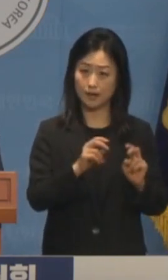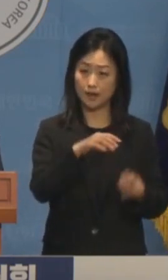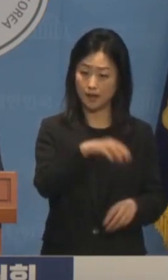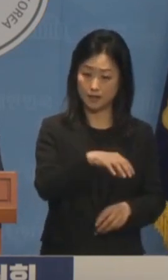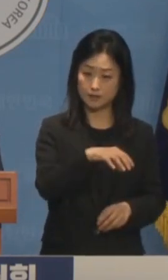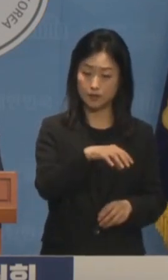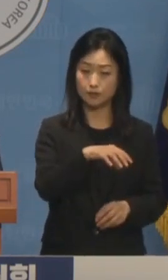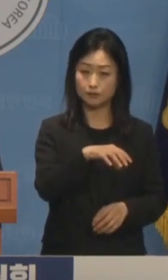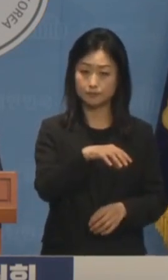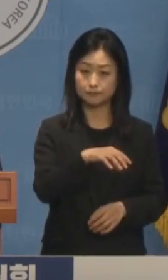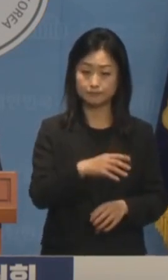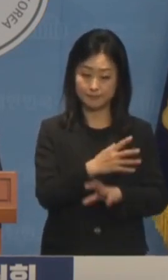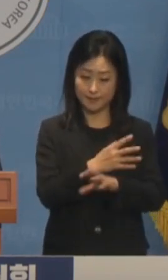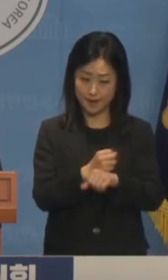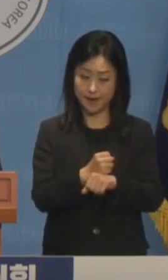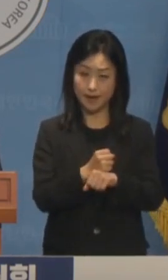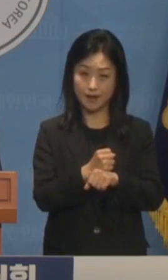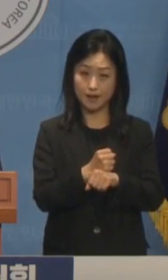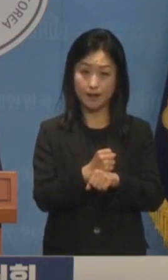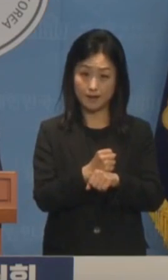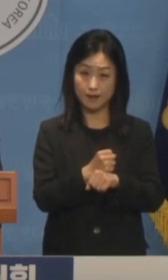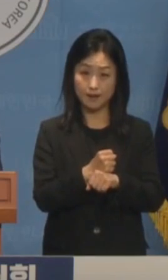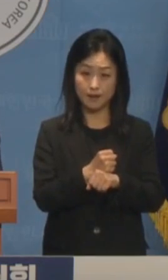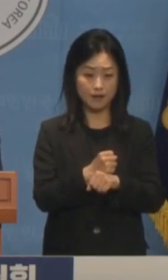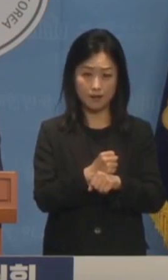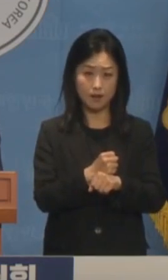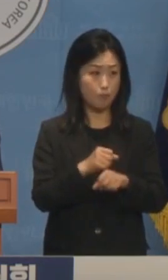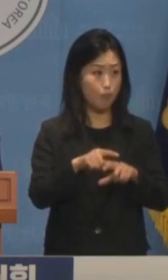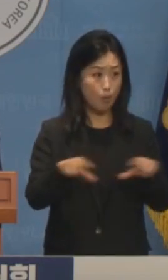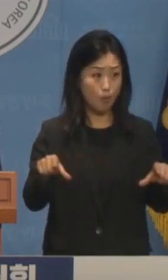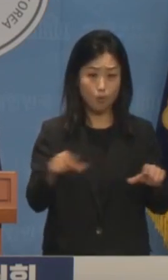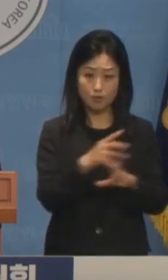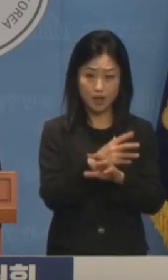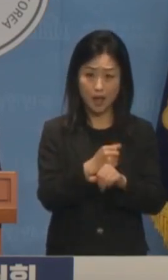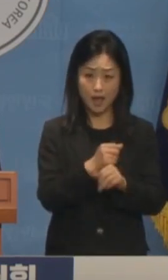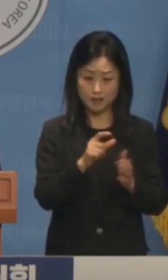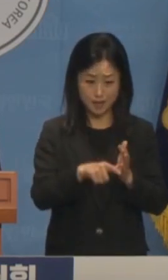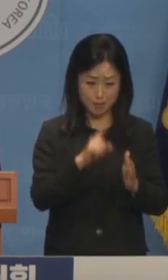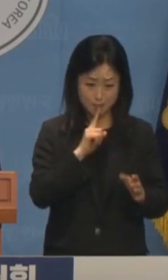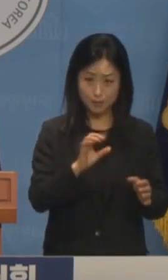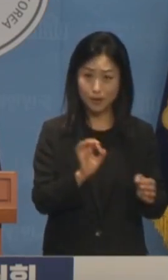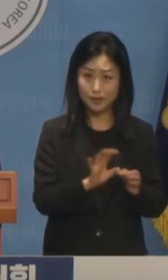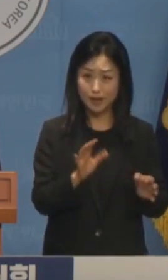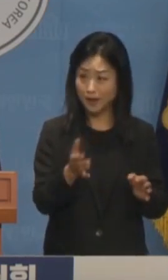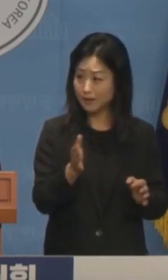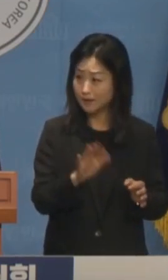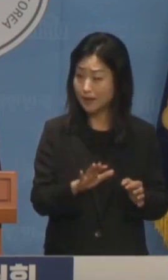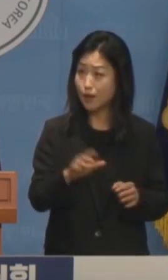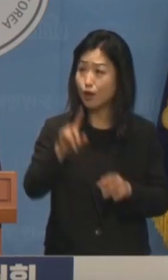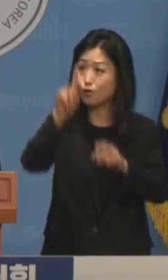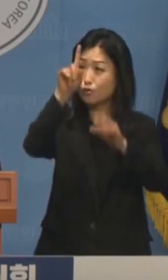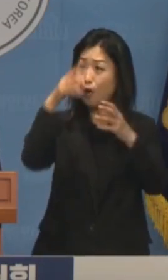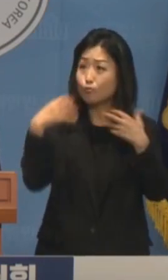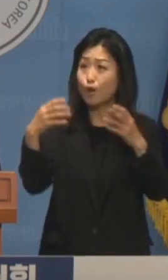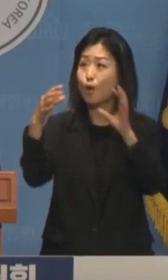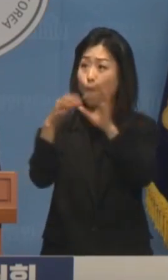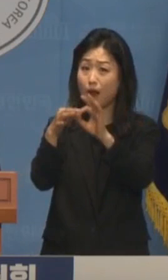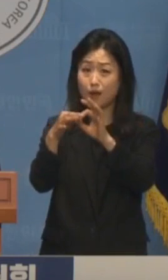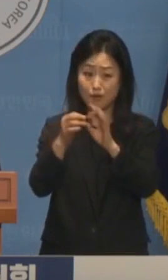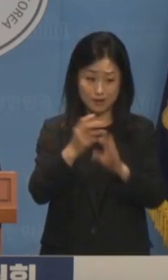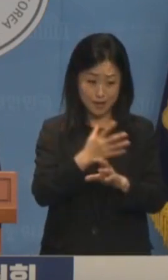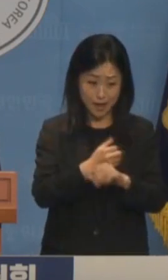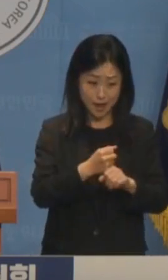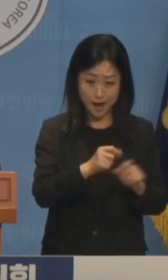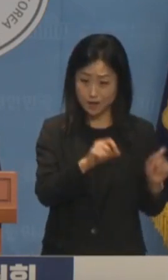민간에서 개별적인 계약 관계에서도 이런 일은 있을 수 없다. 그런데 국가가 관여된 계약 관계에서 정말 있을 수